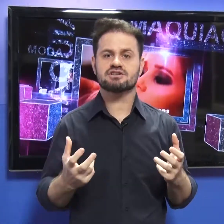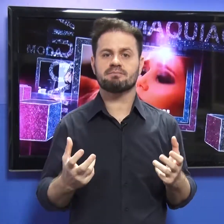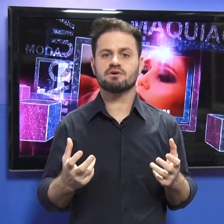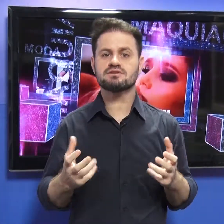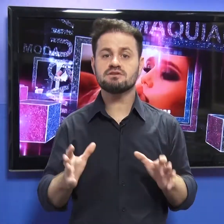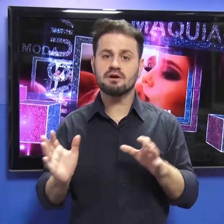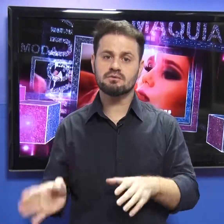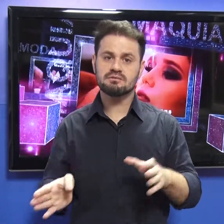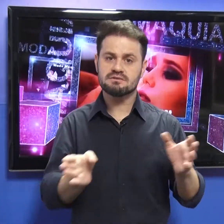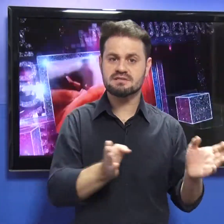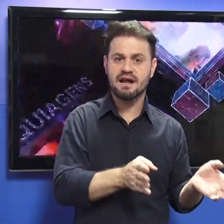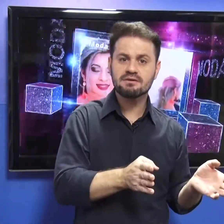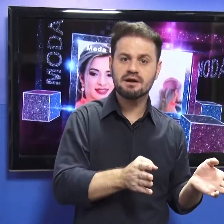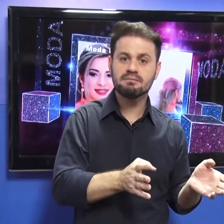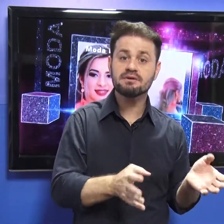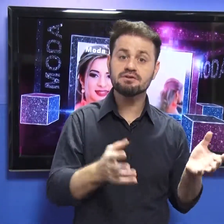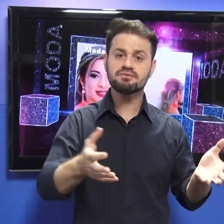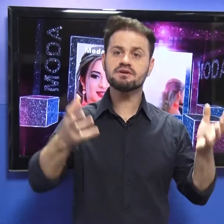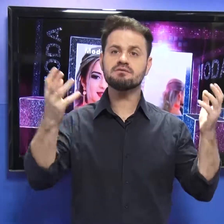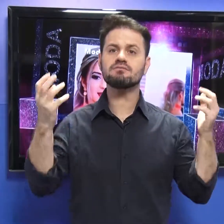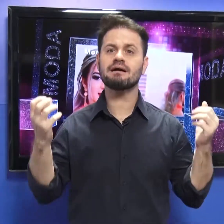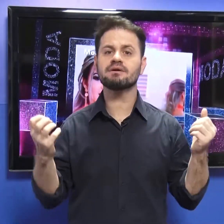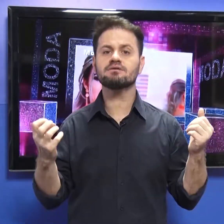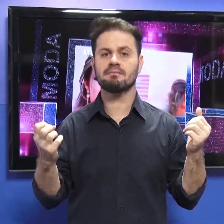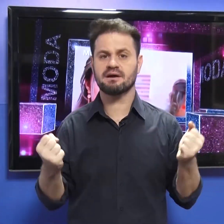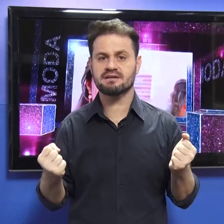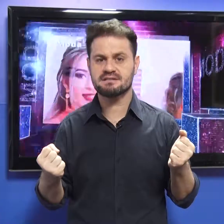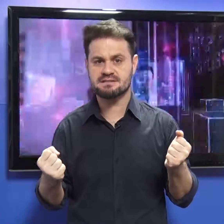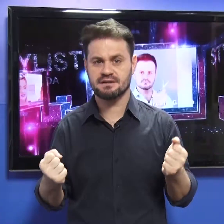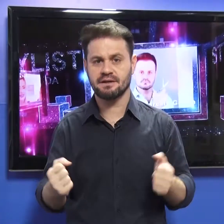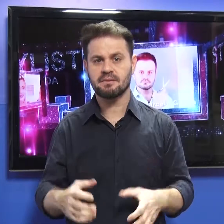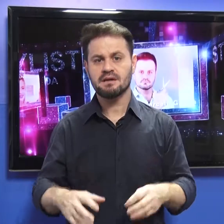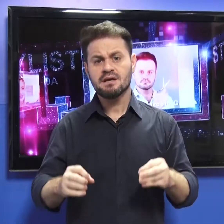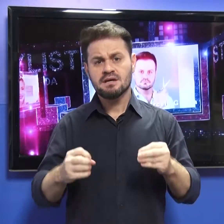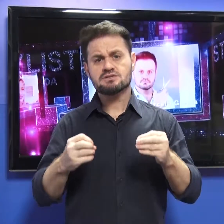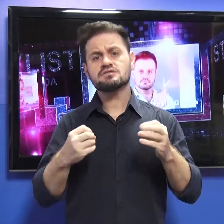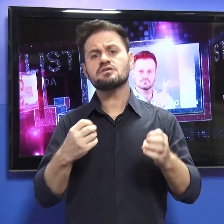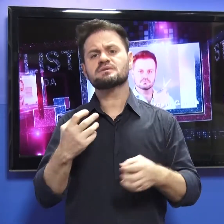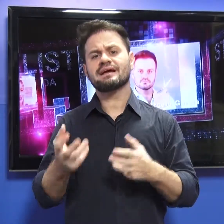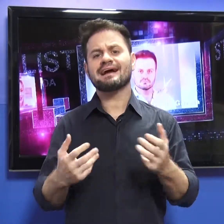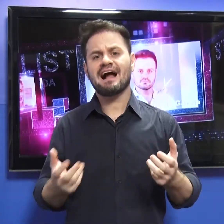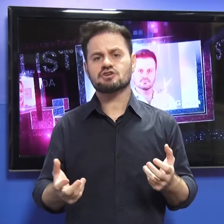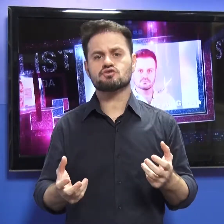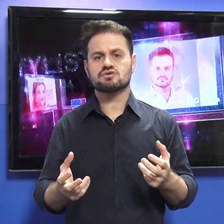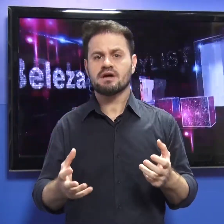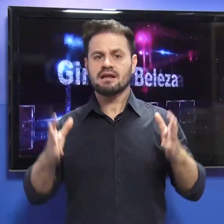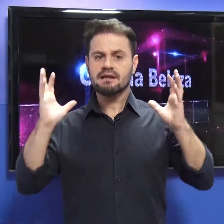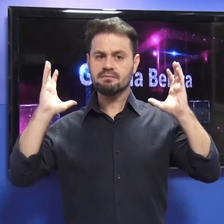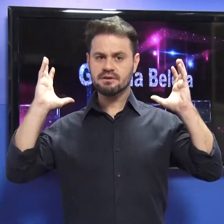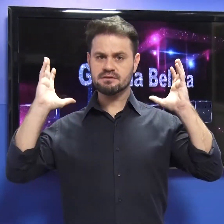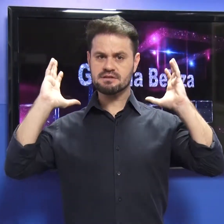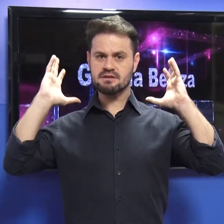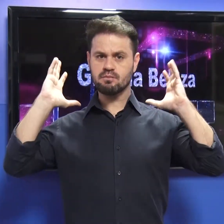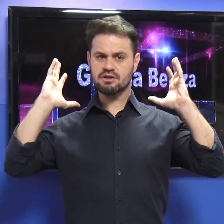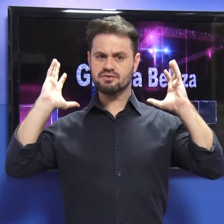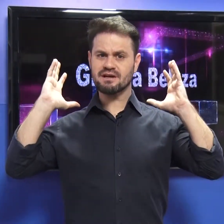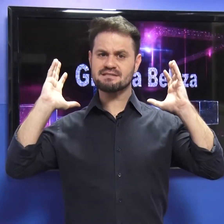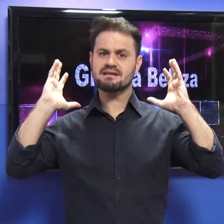chapéu sem não estraga o cabelo não fica com o cabelo com aparência estranha se você optar em cachos lembre que não pode ficar extremamente